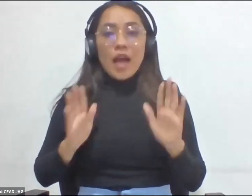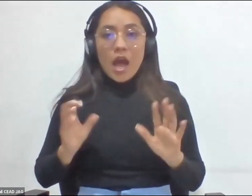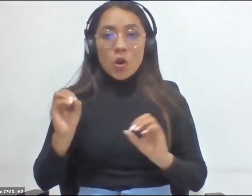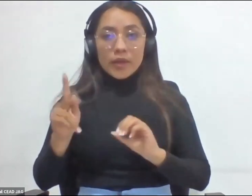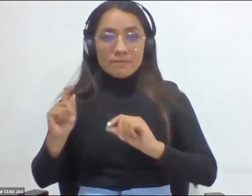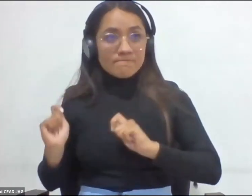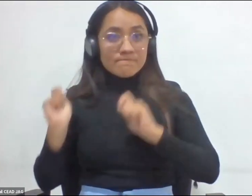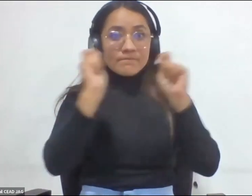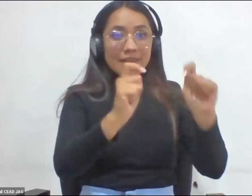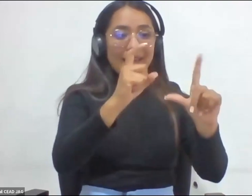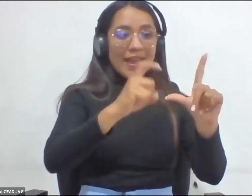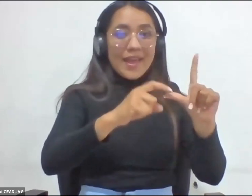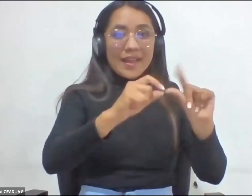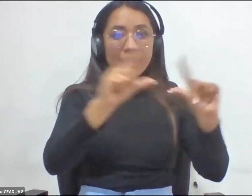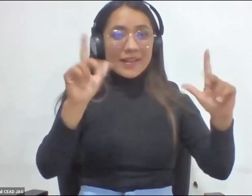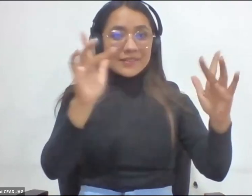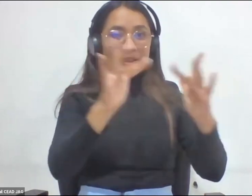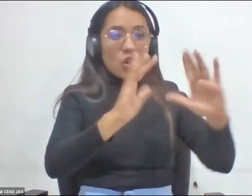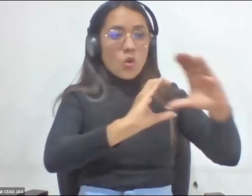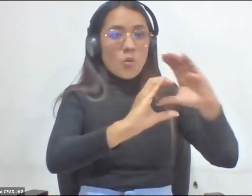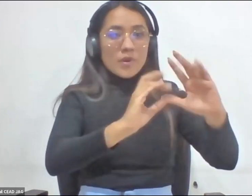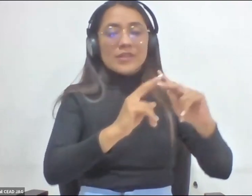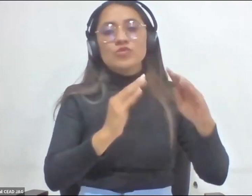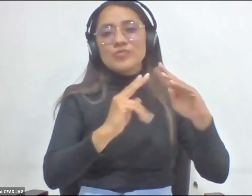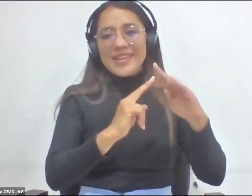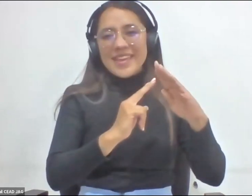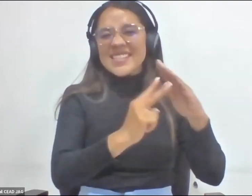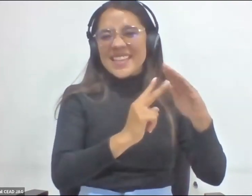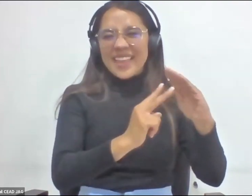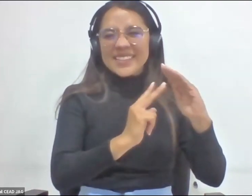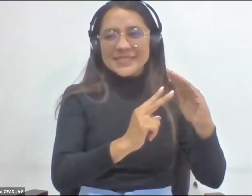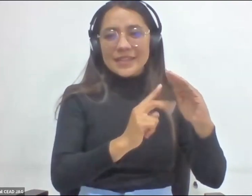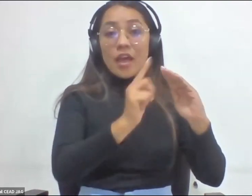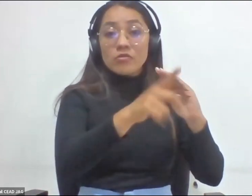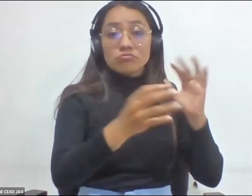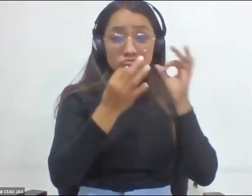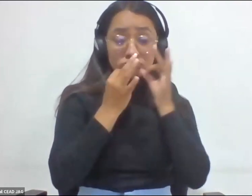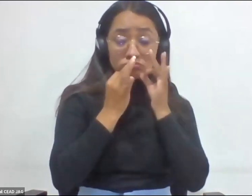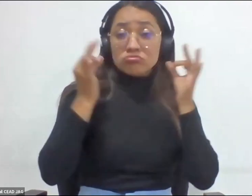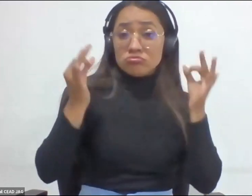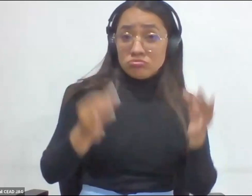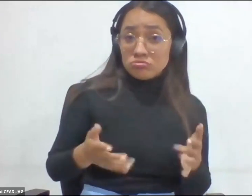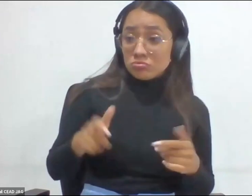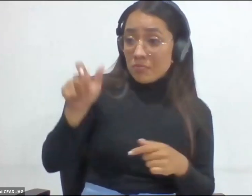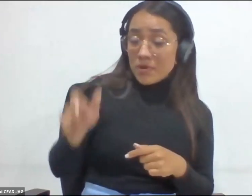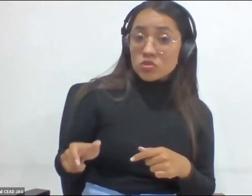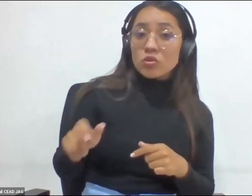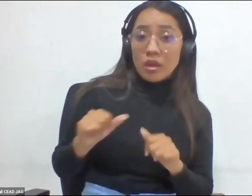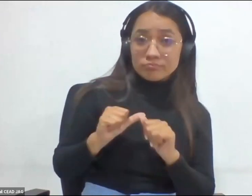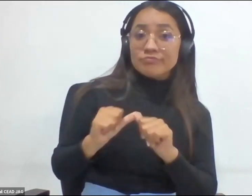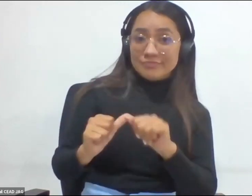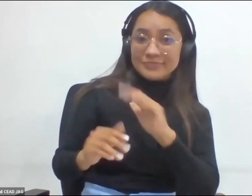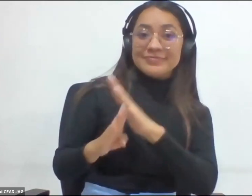comunicación del icetex quien nos da nos da la garantía de que este beneficiario si esté